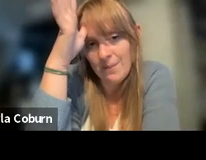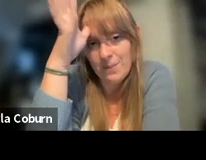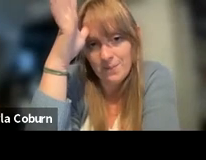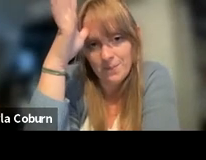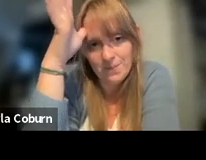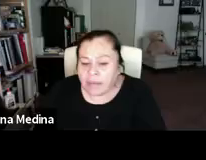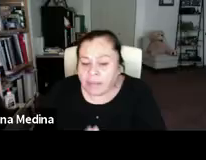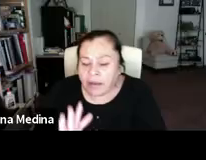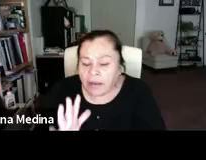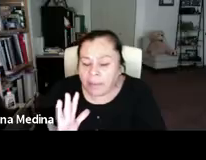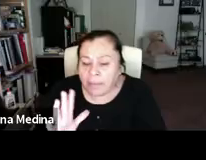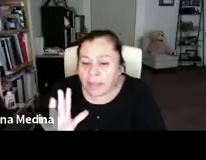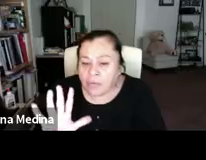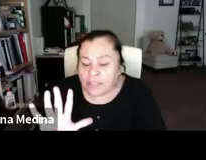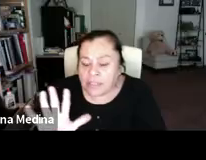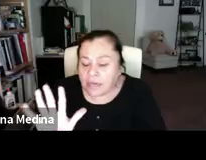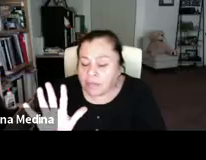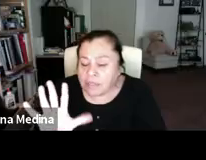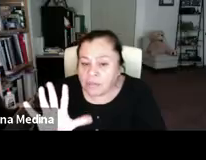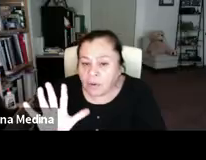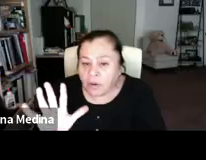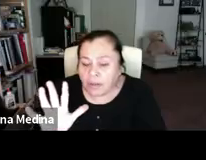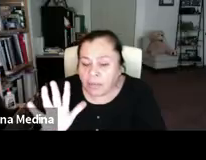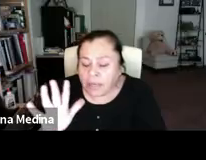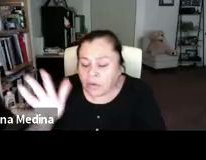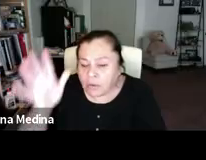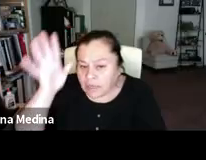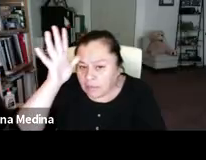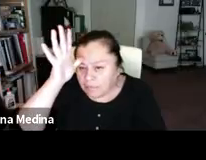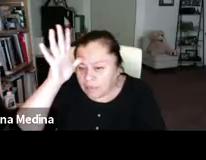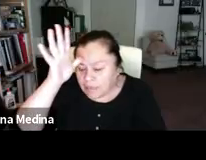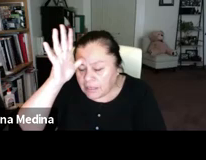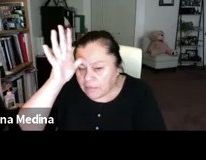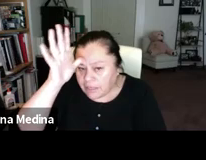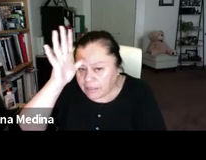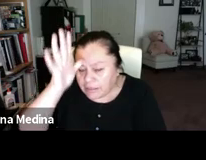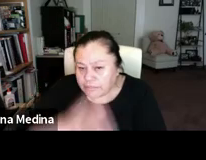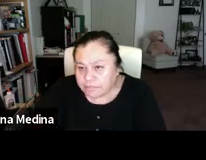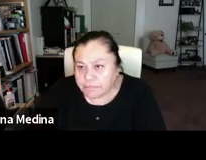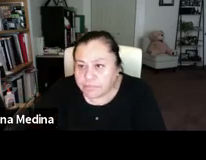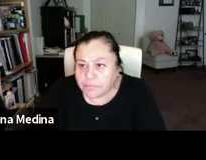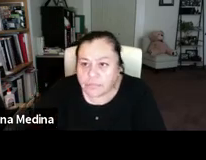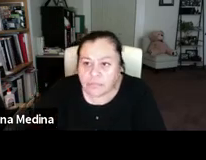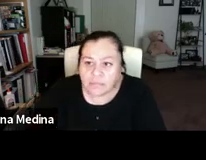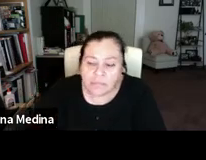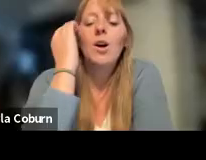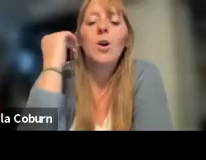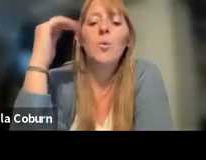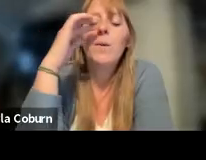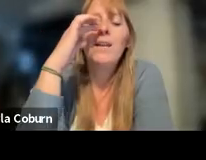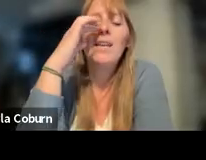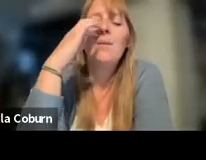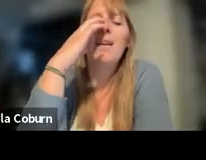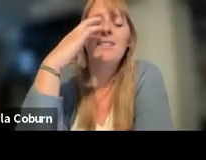forehead. Para papá, ustedes tienen la misma mano en la frente.